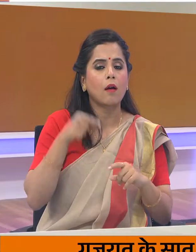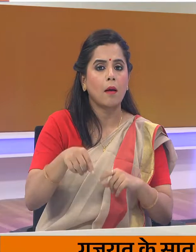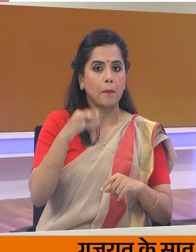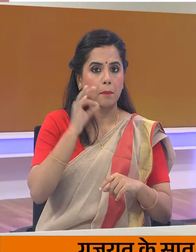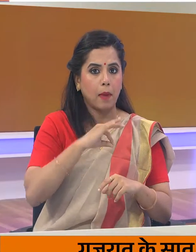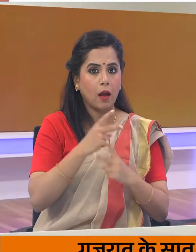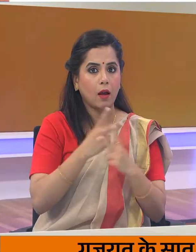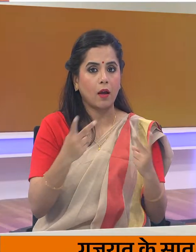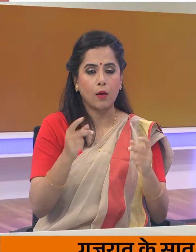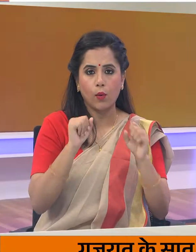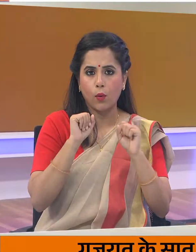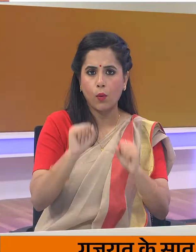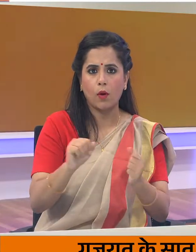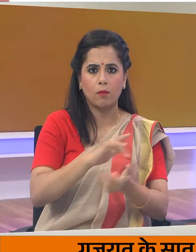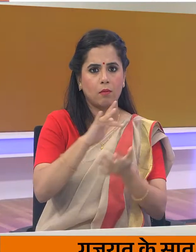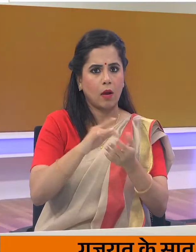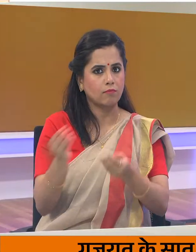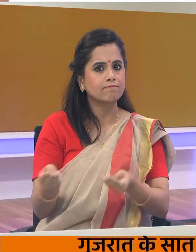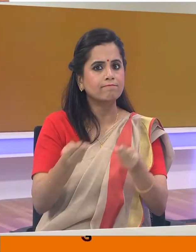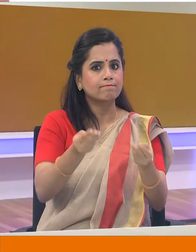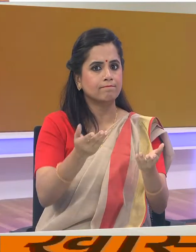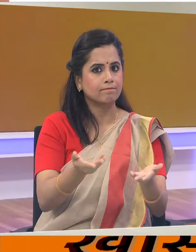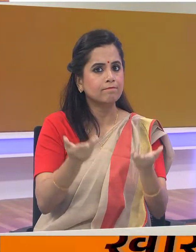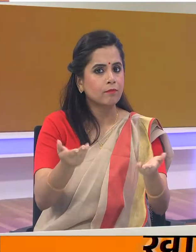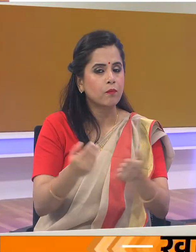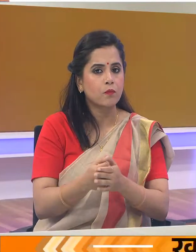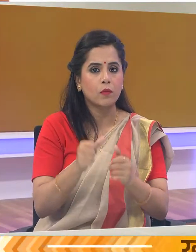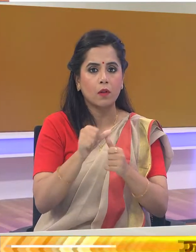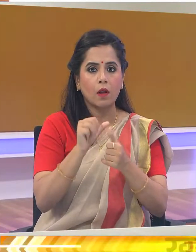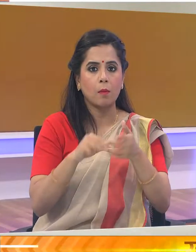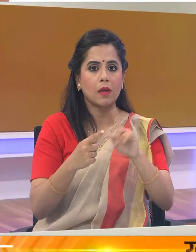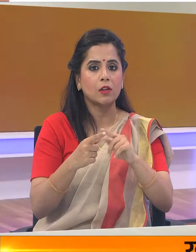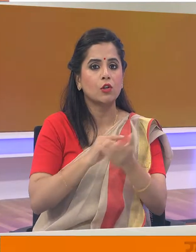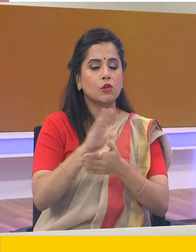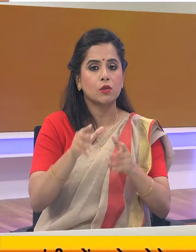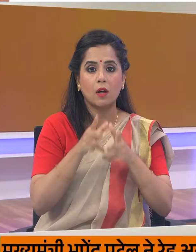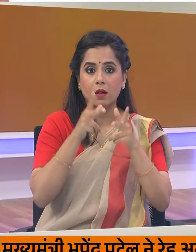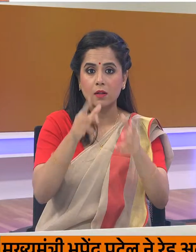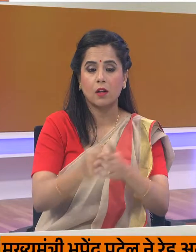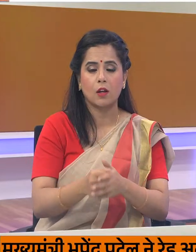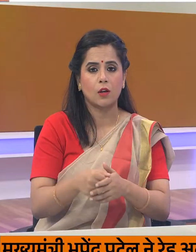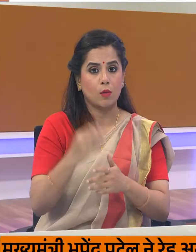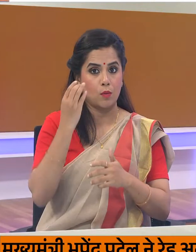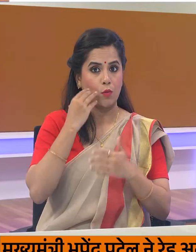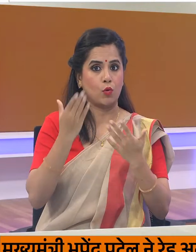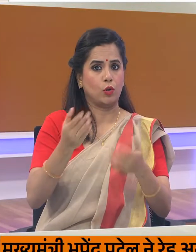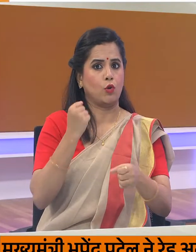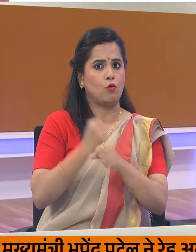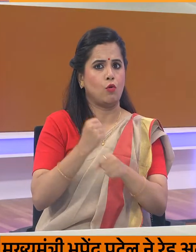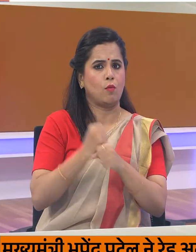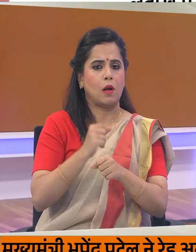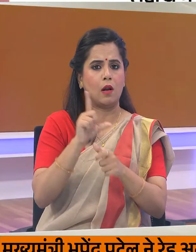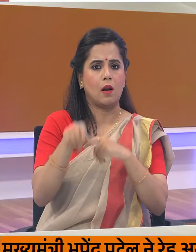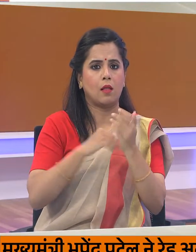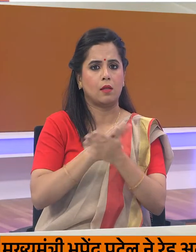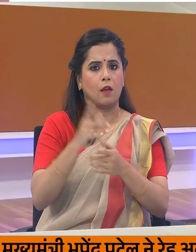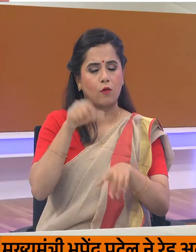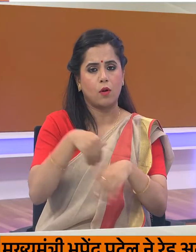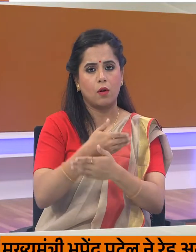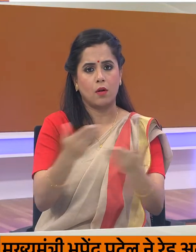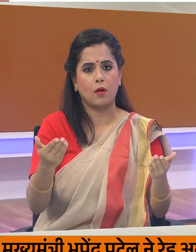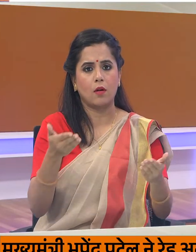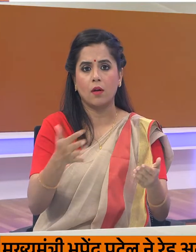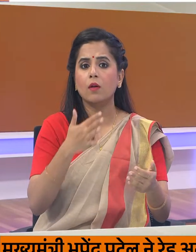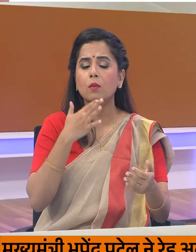को उनके दरवाजे तक ले जाएंगे। अमित शाह ने आगे लिखा, मोदी सरकार लद्दाख के लोगों के लिए